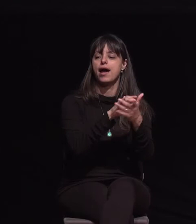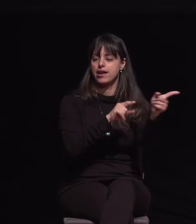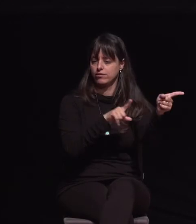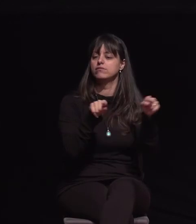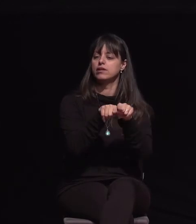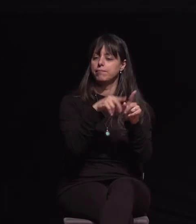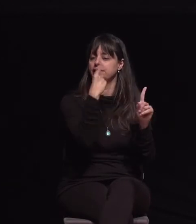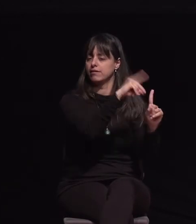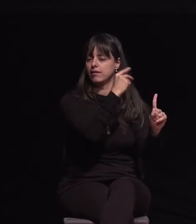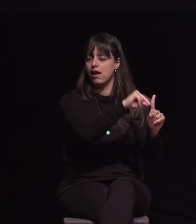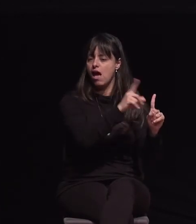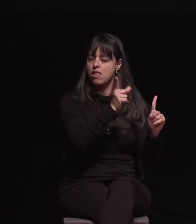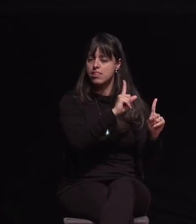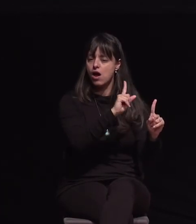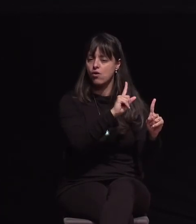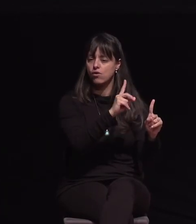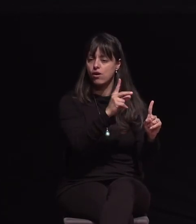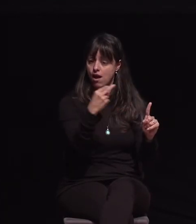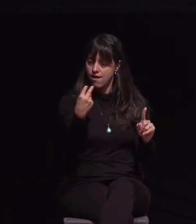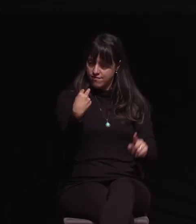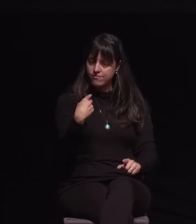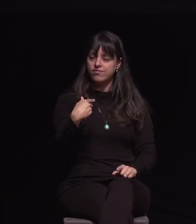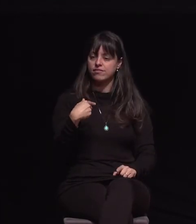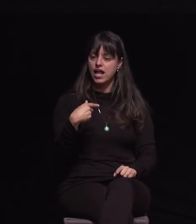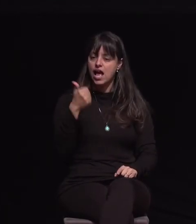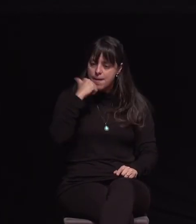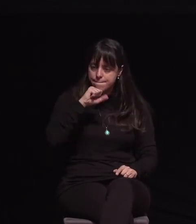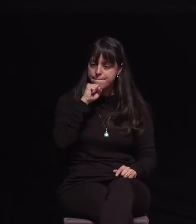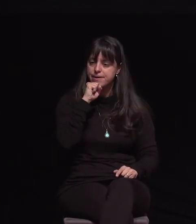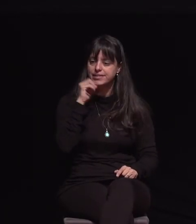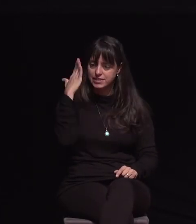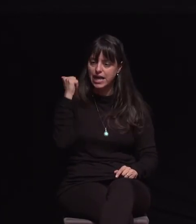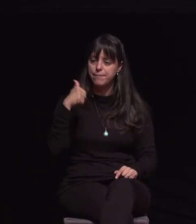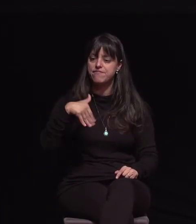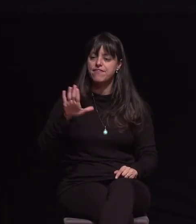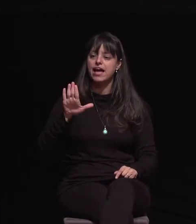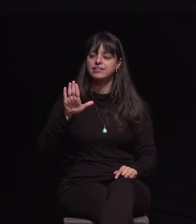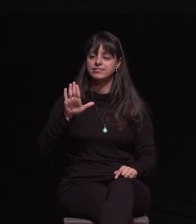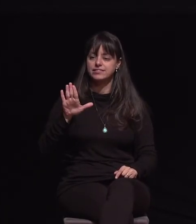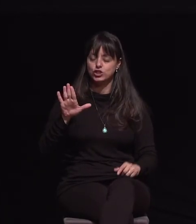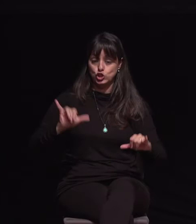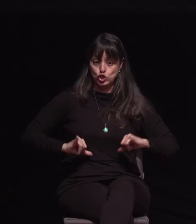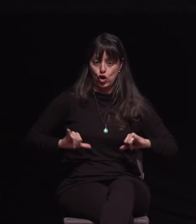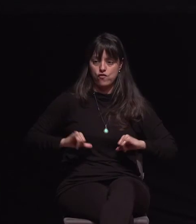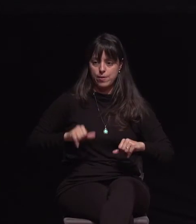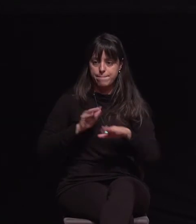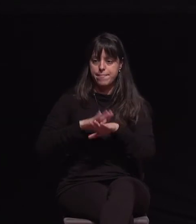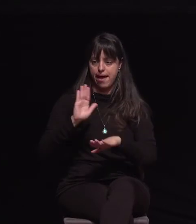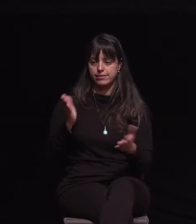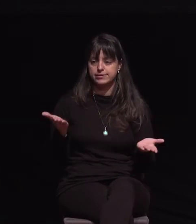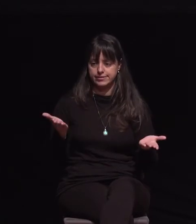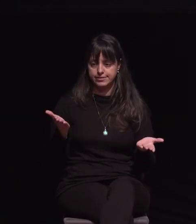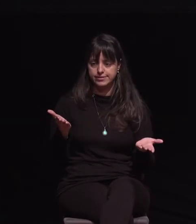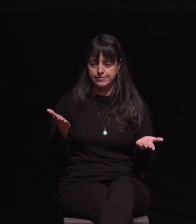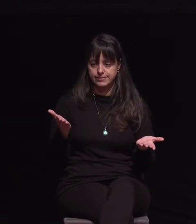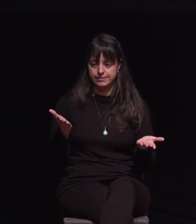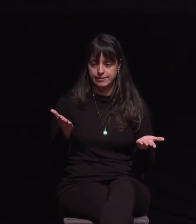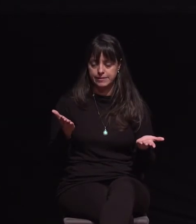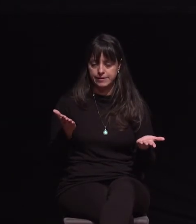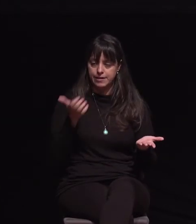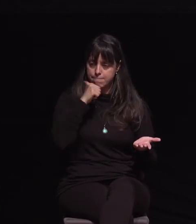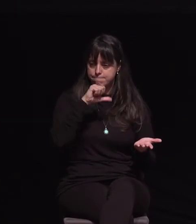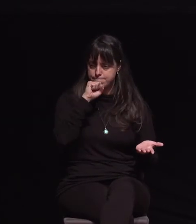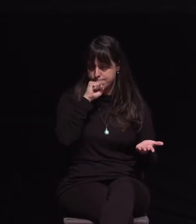crianças. Você entendeu? A mãe, ele sabe que a mãe, a maternidade recai muito sobre a mãe